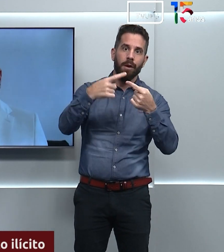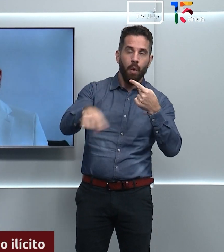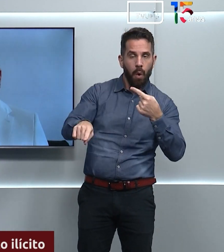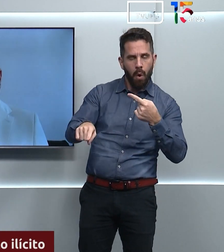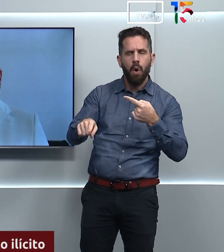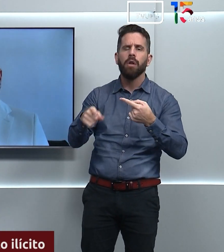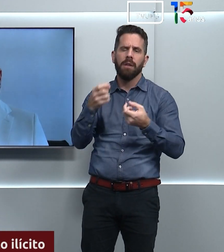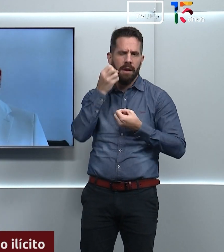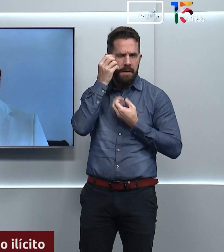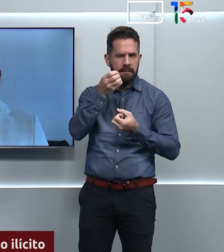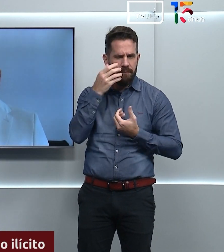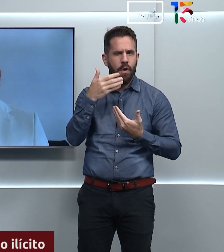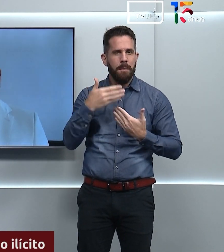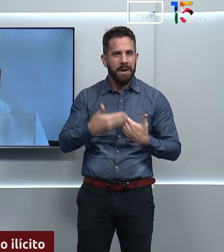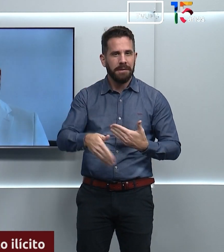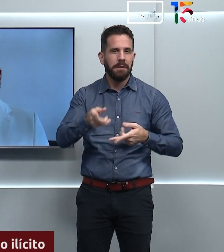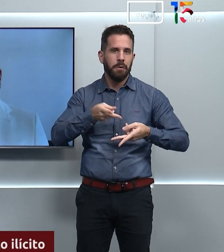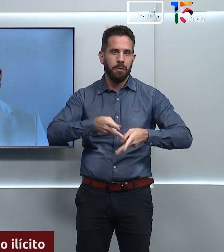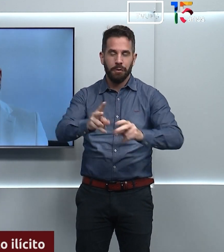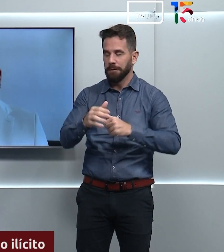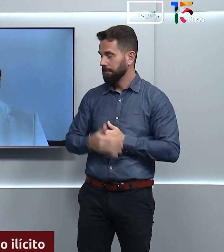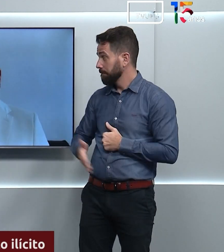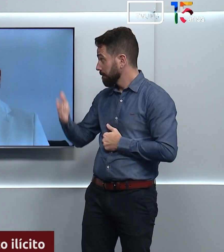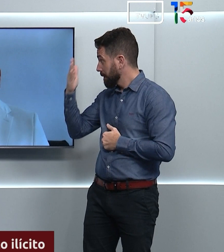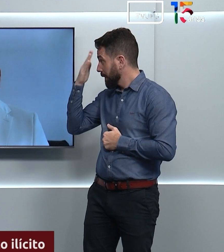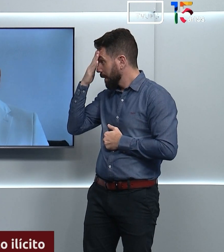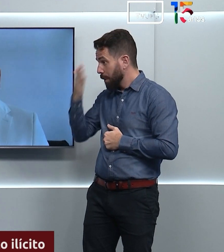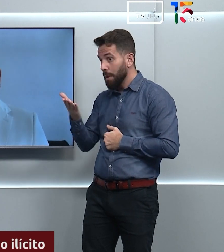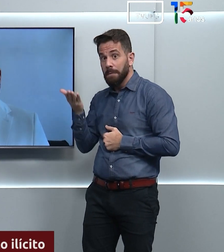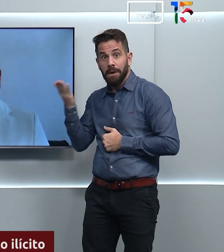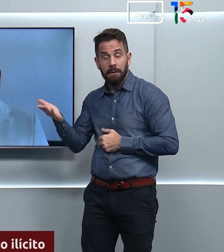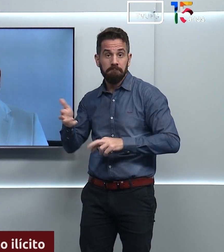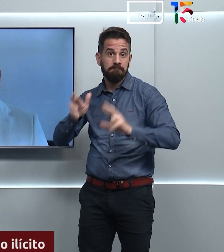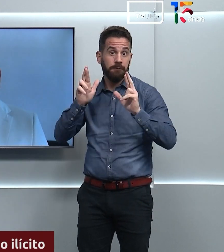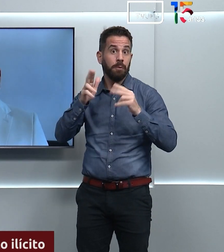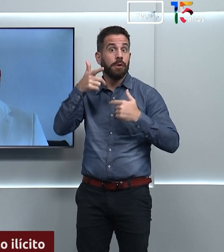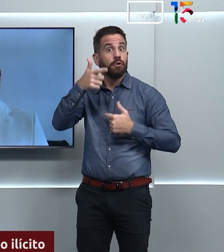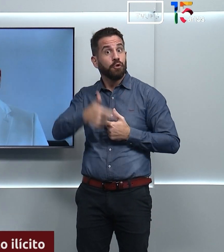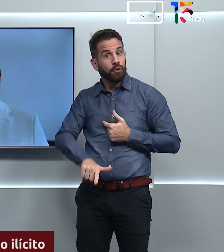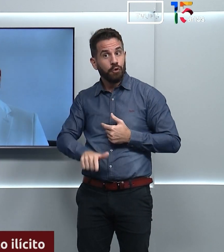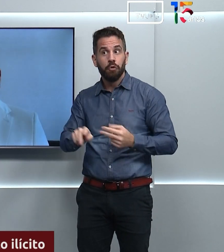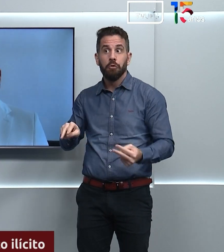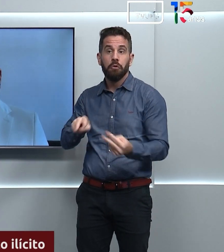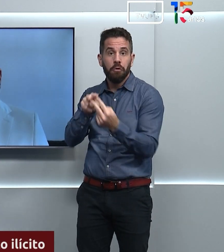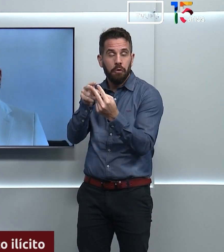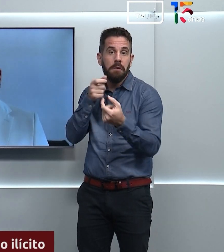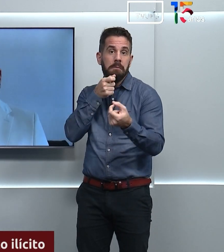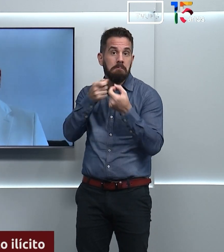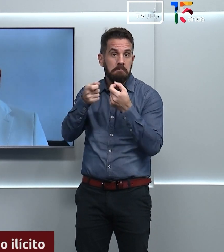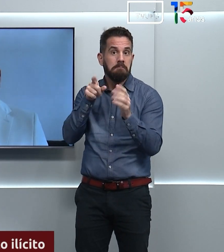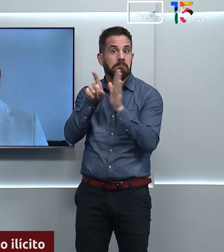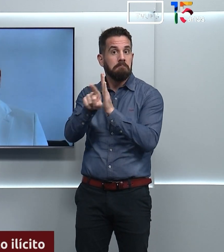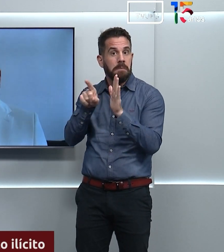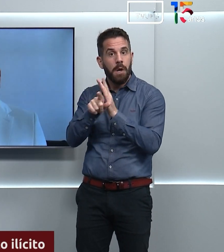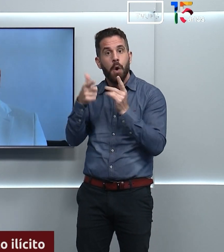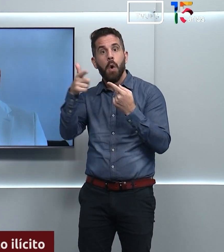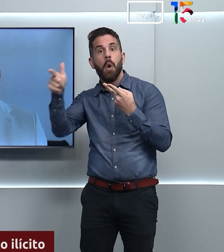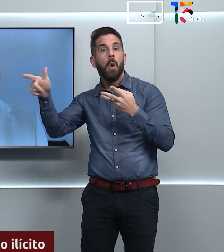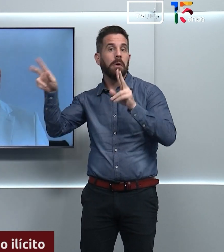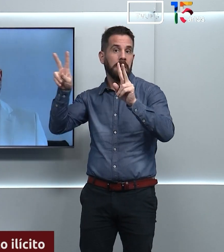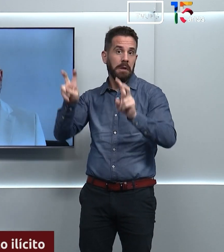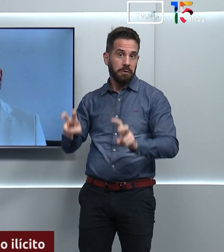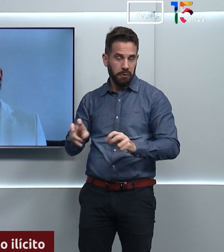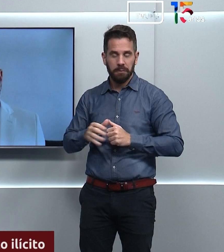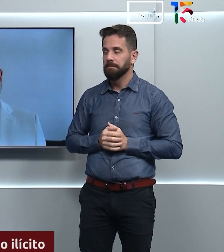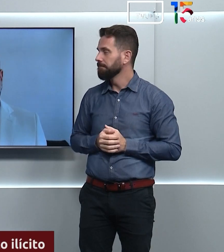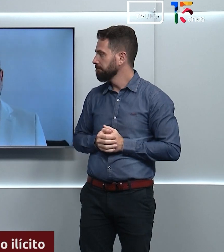depois. Muito obrigada, Cristiano. Espero que a gente volte a falar mais sobre direito da família e sobre outros assuntos importantes também. Eu